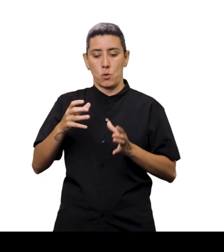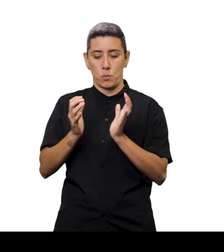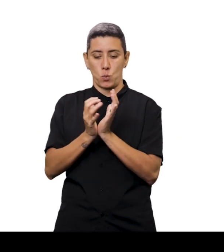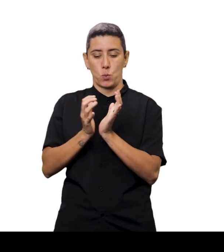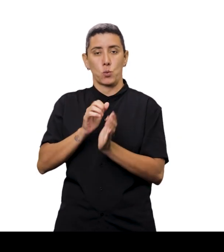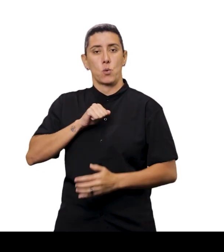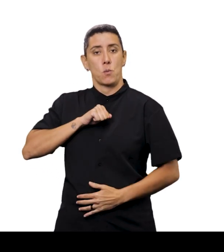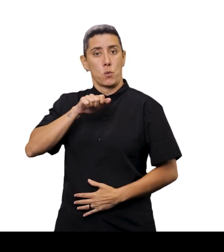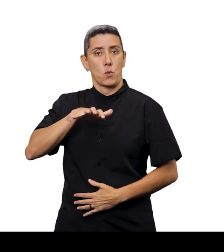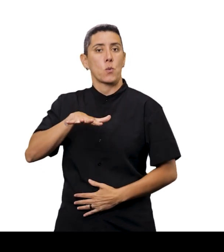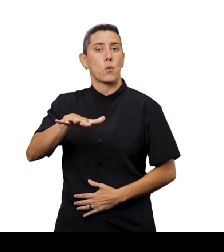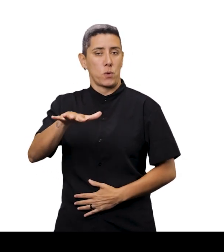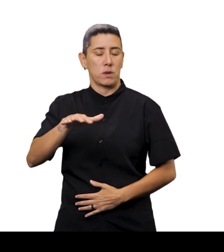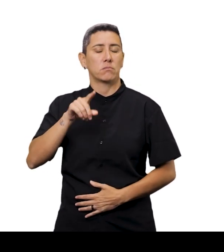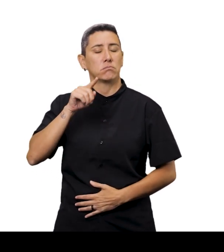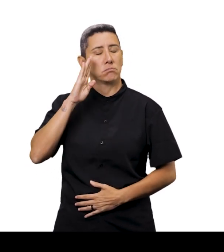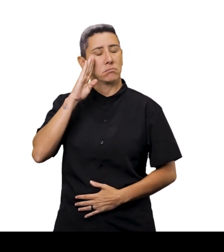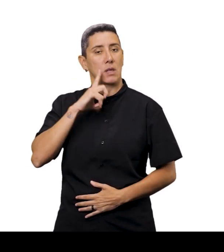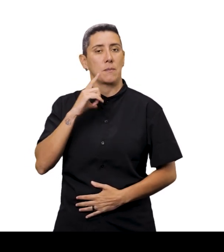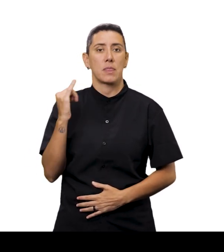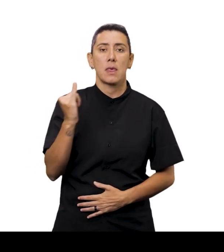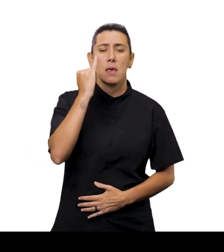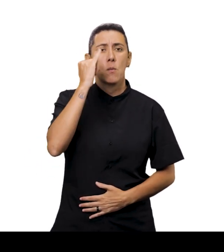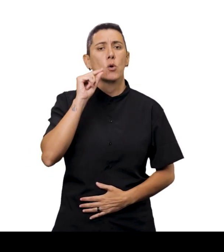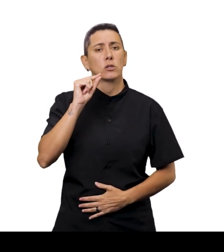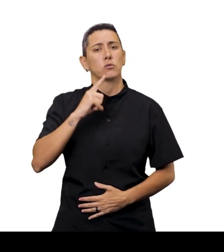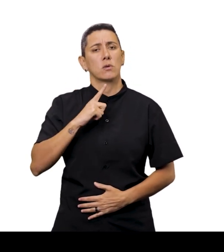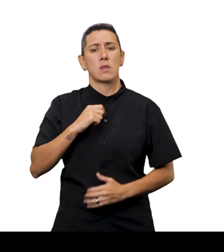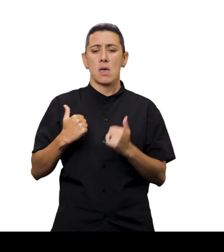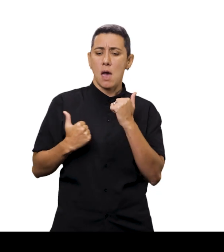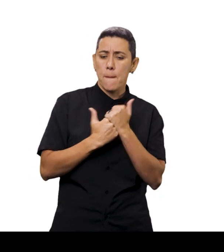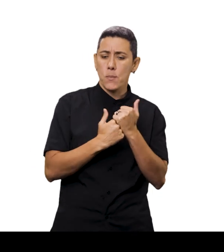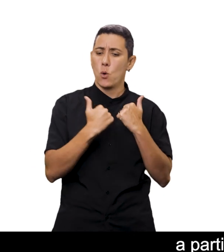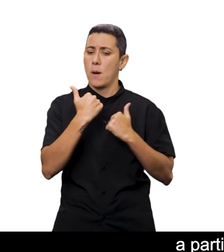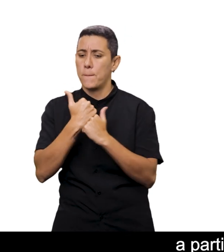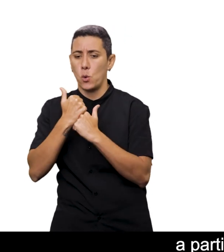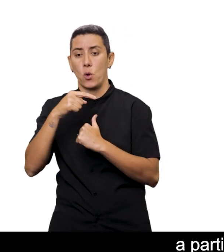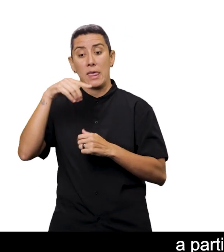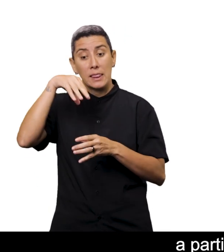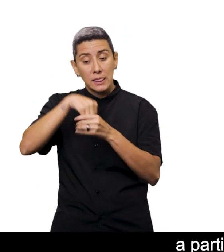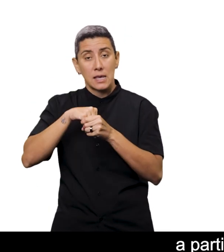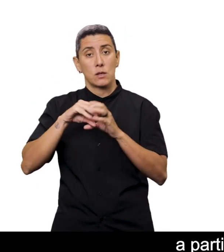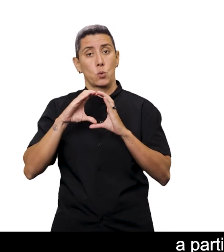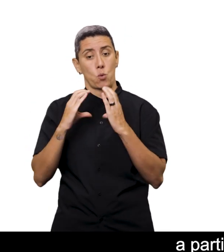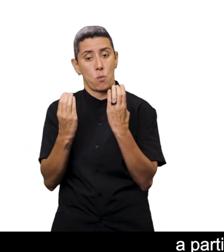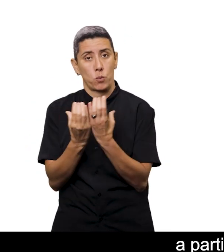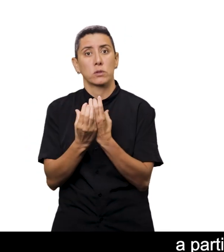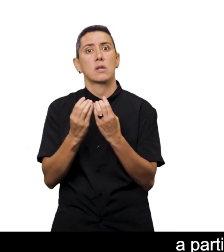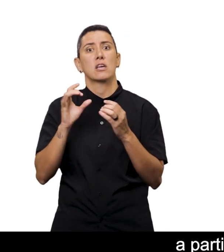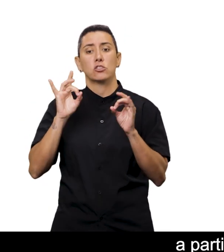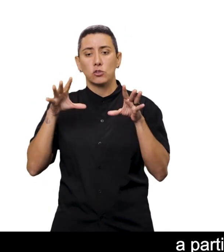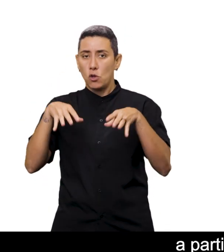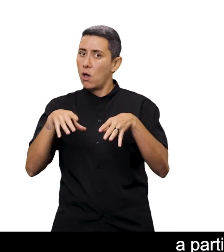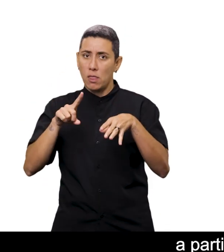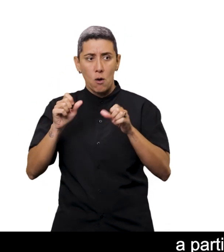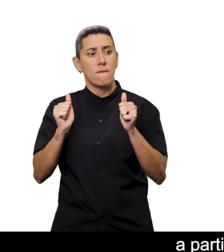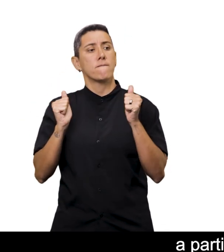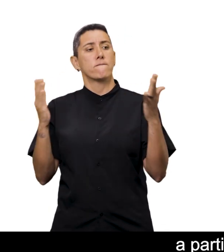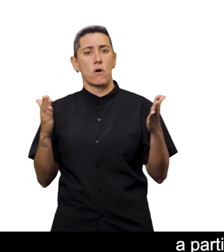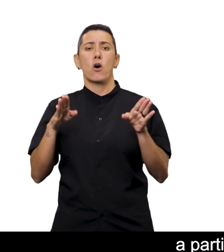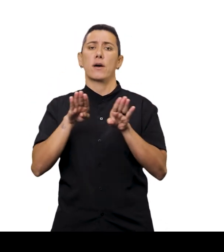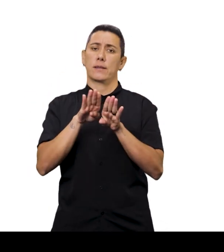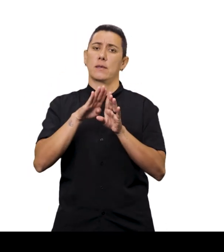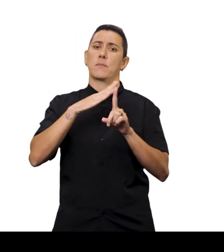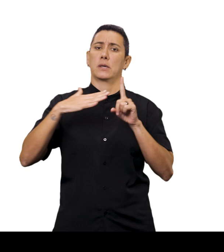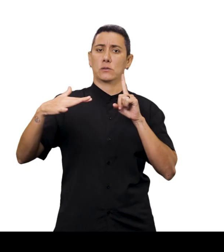queer estabelecem entre si, indicando a importância de se amparar a partir de dentro da comunidade e para além